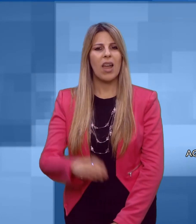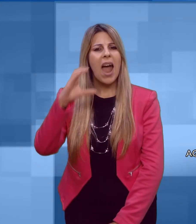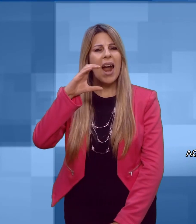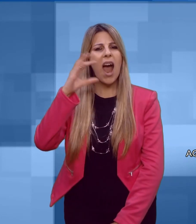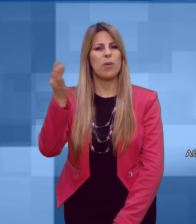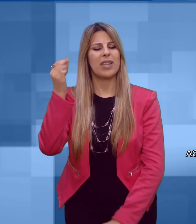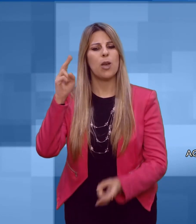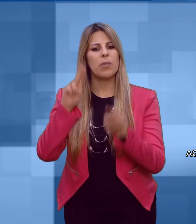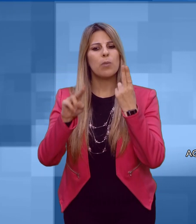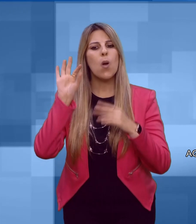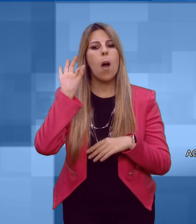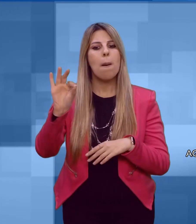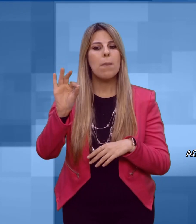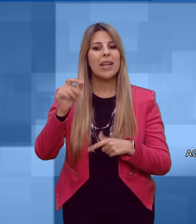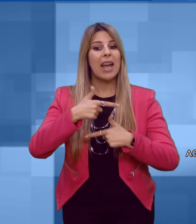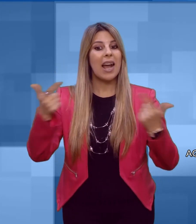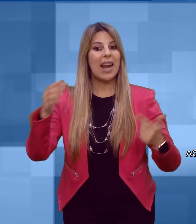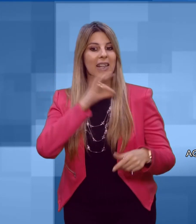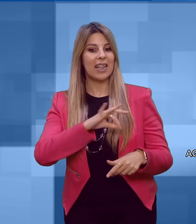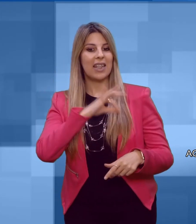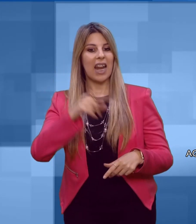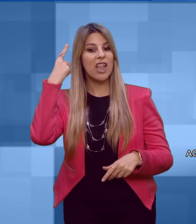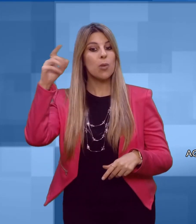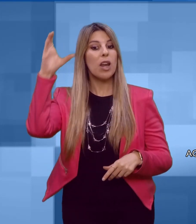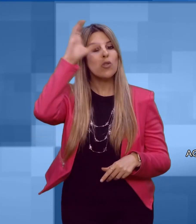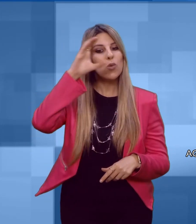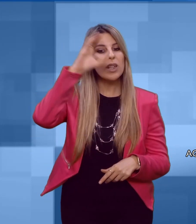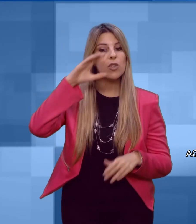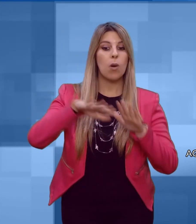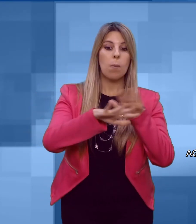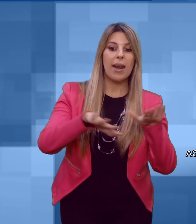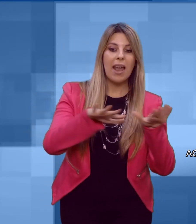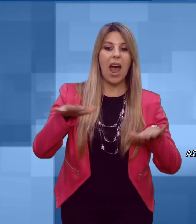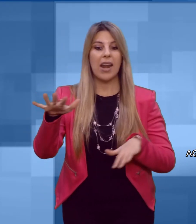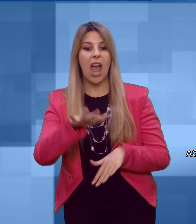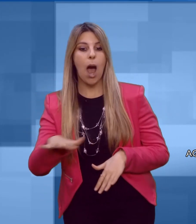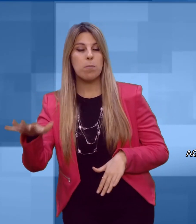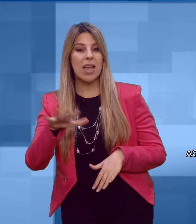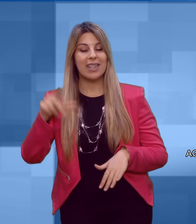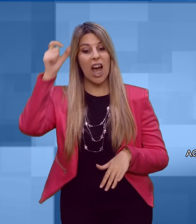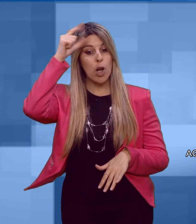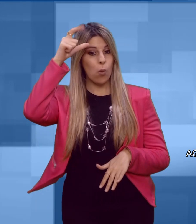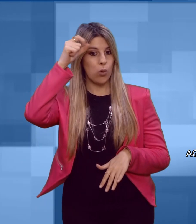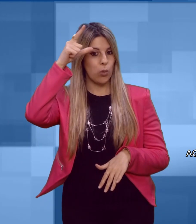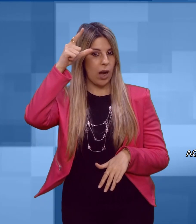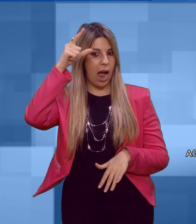La destinazione Cabras sarà sempre di più una meta di grande interesse per il turismo balneare, ambientale e